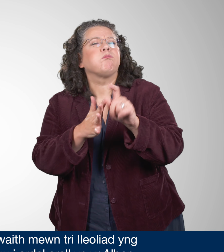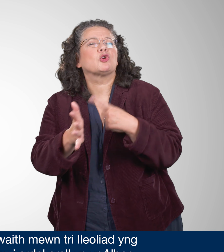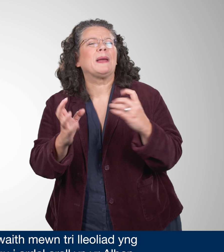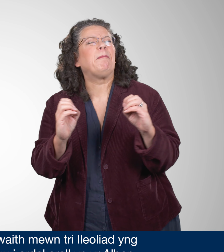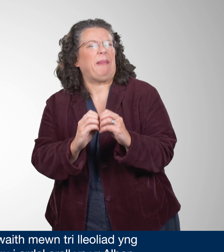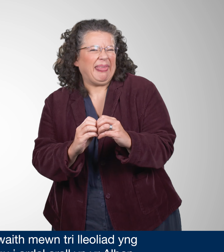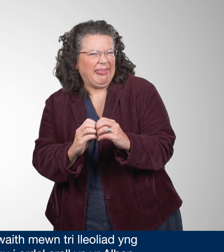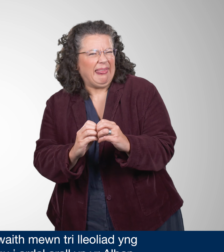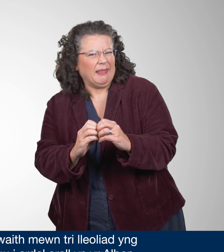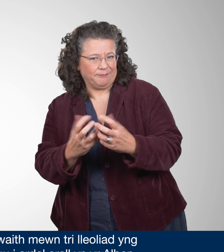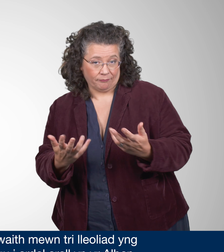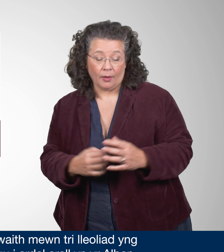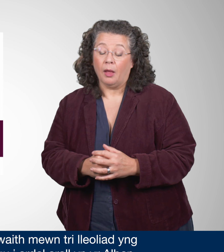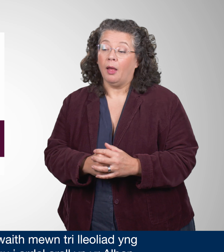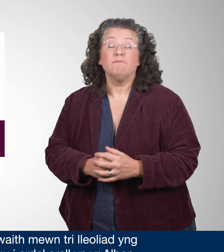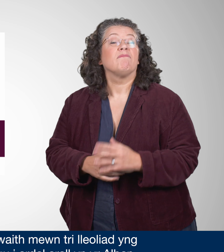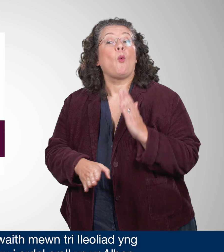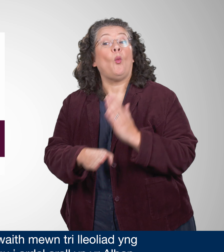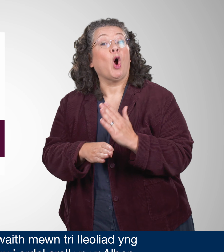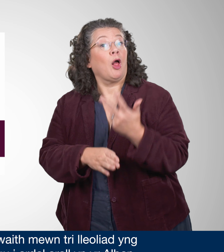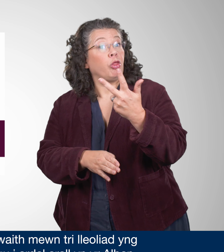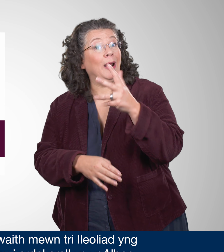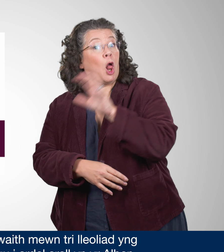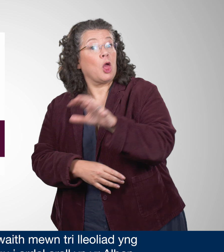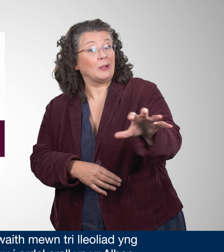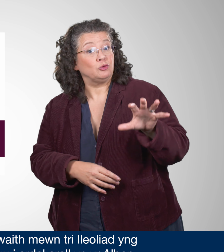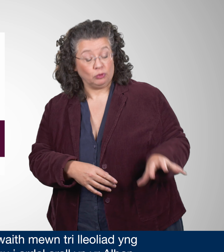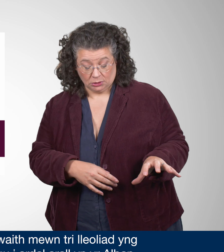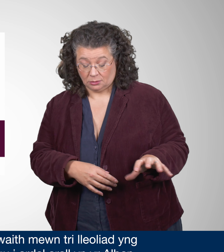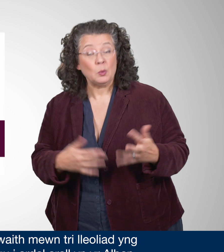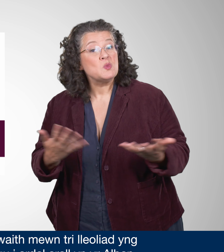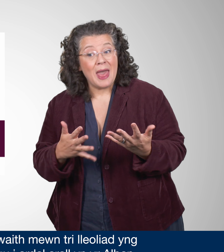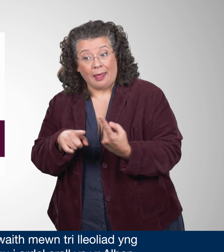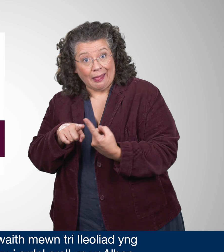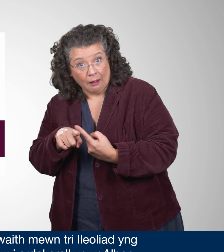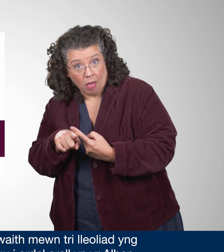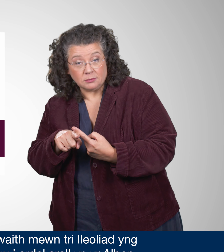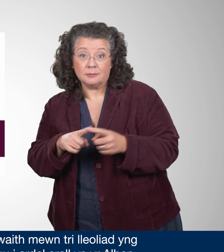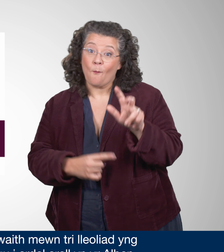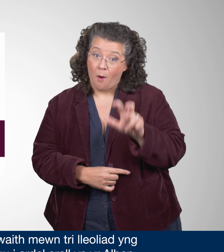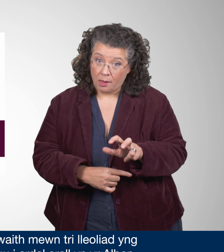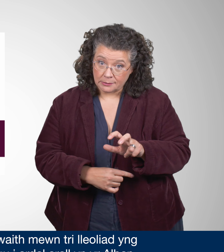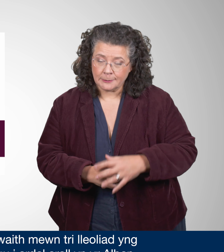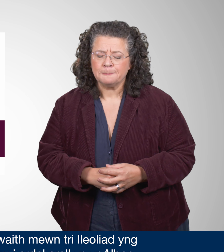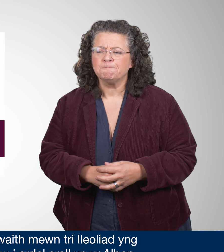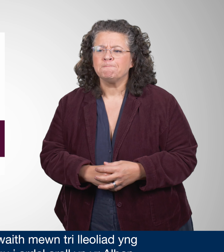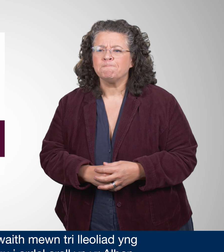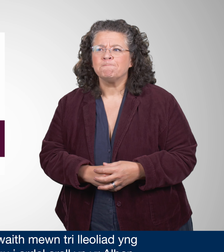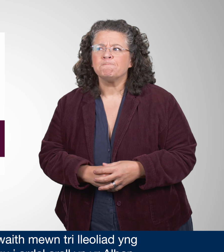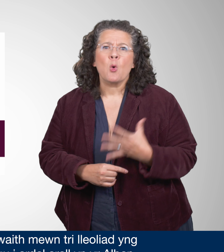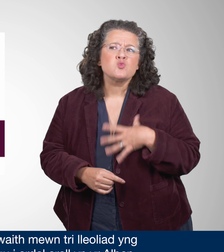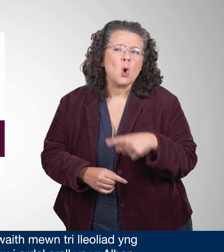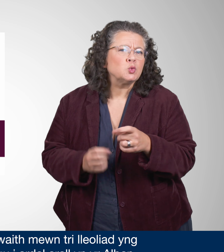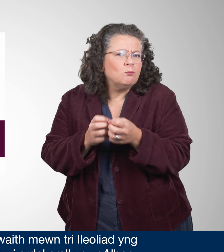Mae prosiect B yn adeiladu ar waith mewn 3 lleoliad yng Nghymru a